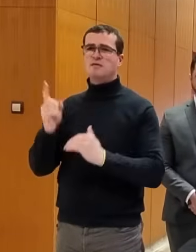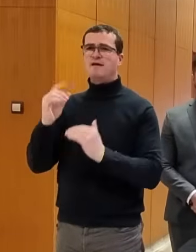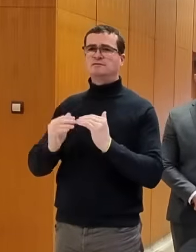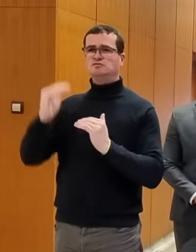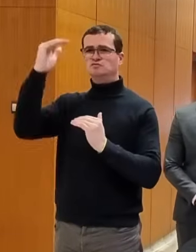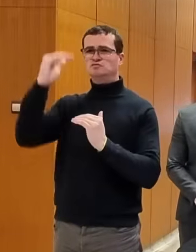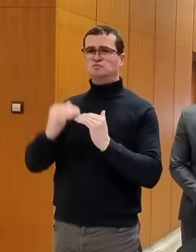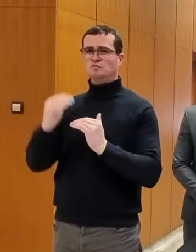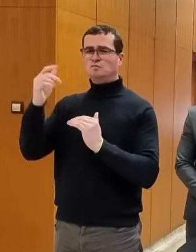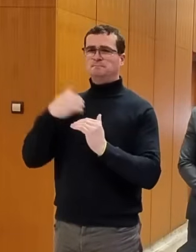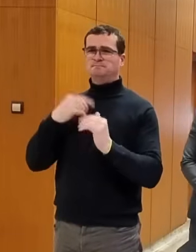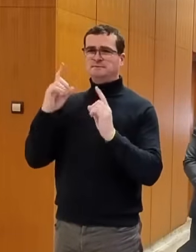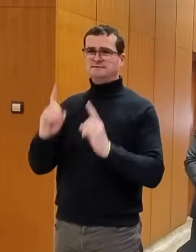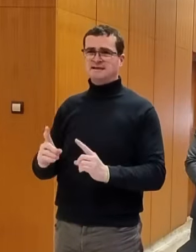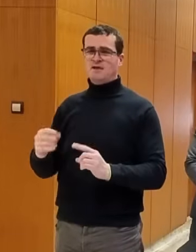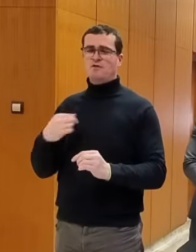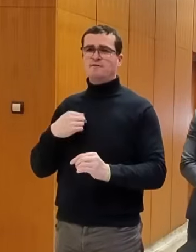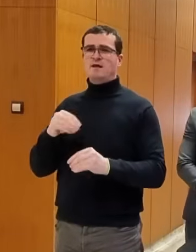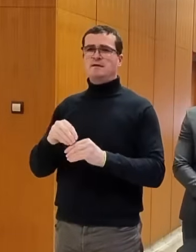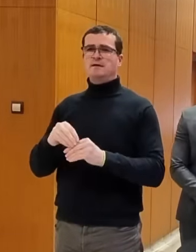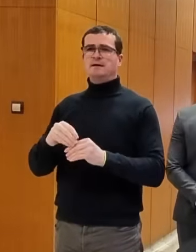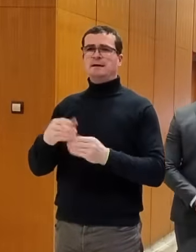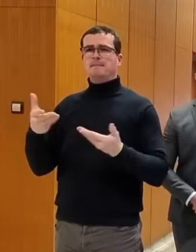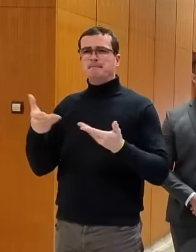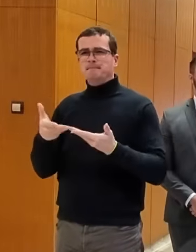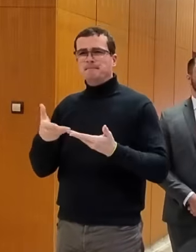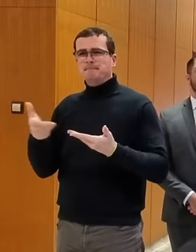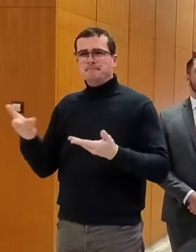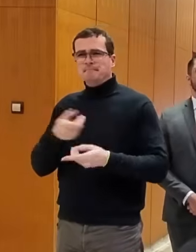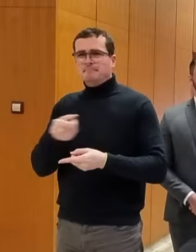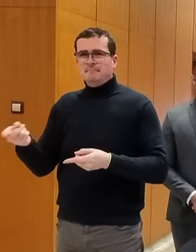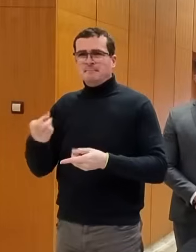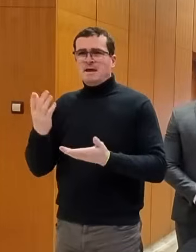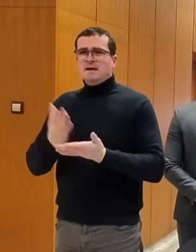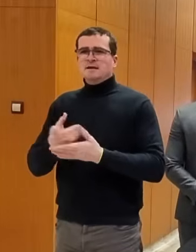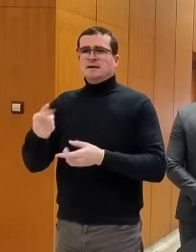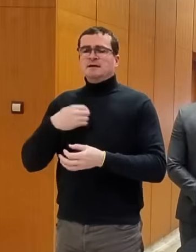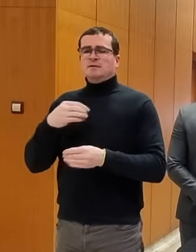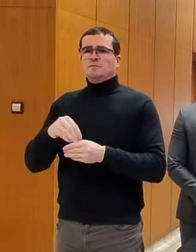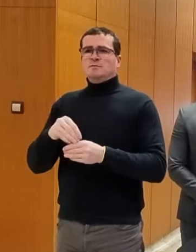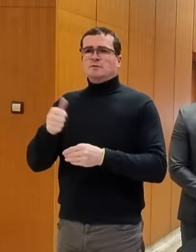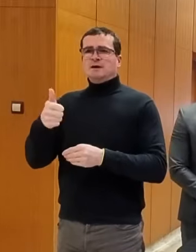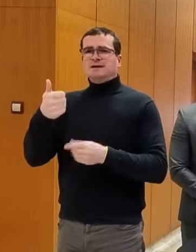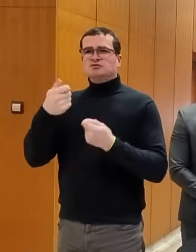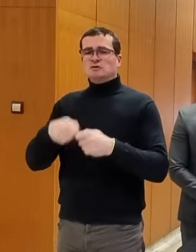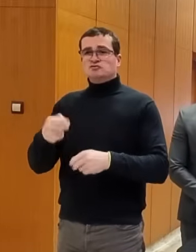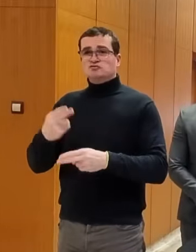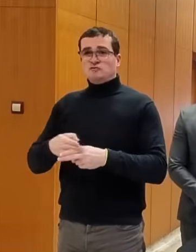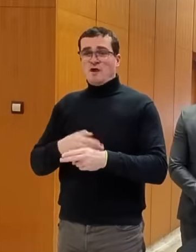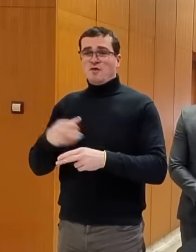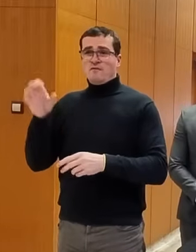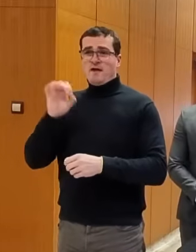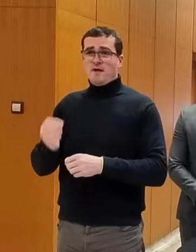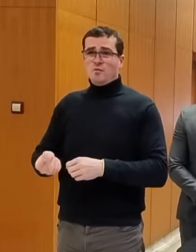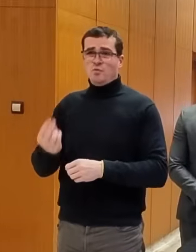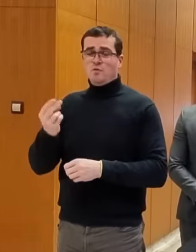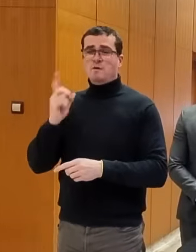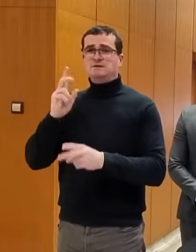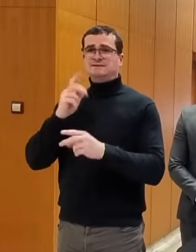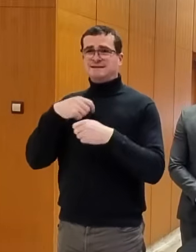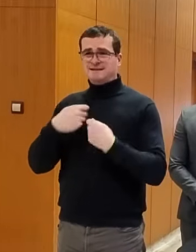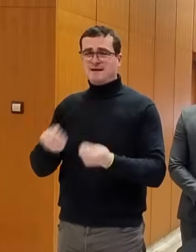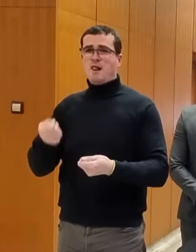hranicu, ktorú sme stanovili, ktorá je harmonizovaná s jednotlivými členskými krajinami Európskej únie, aby